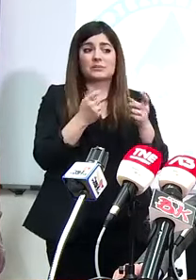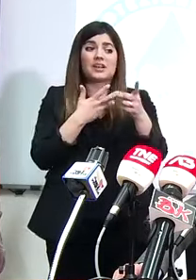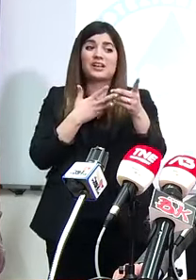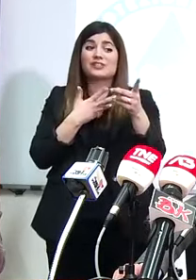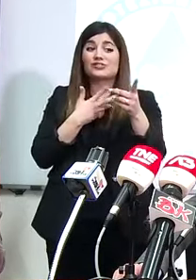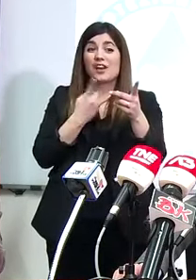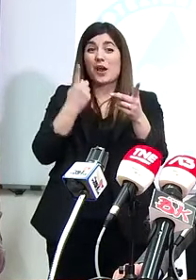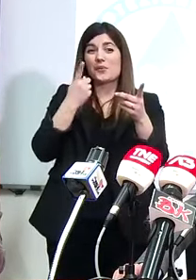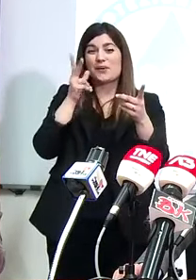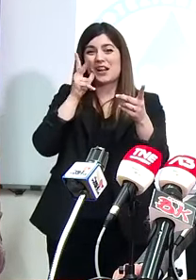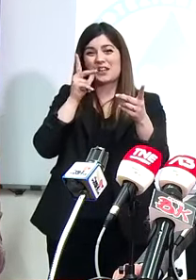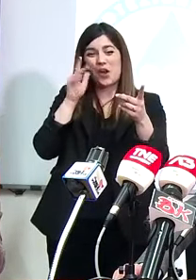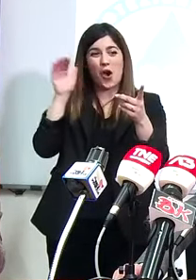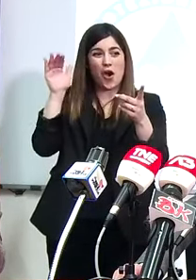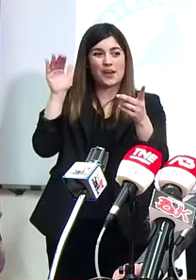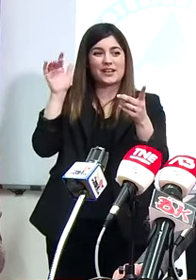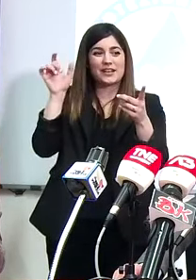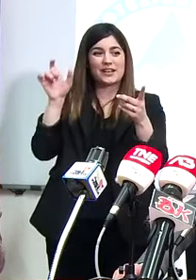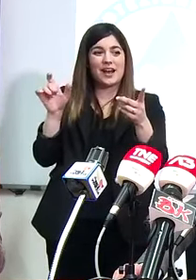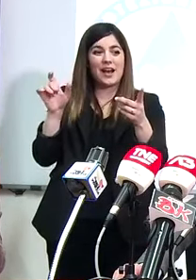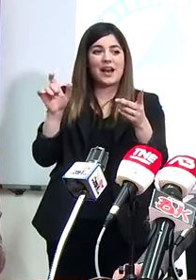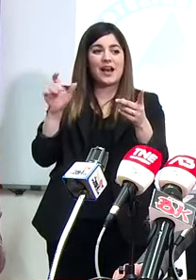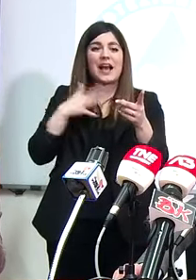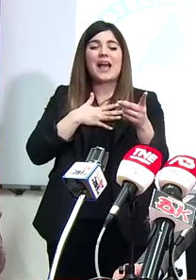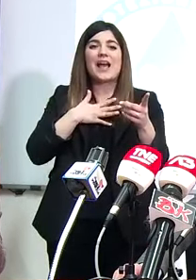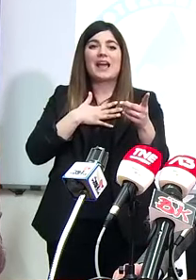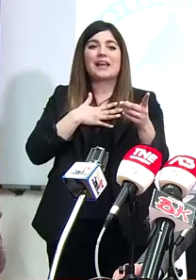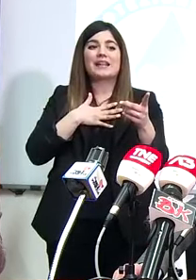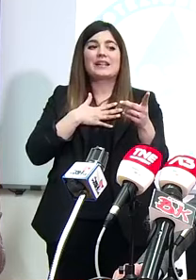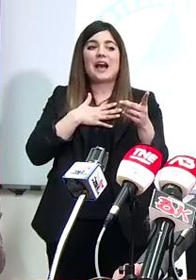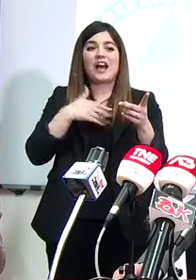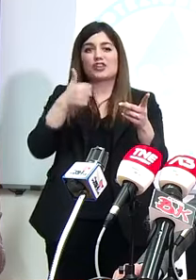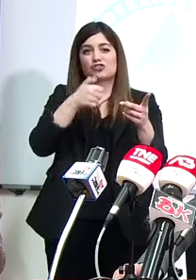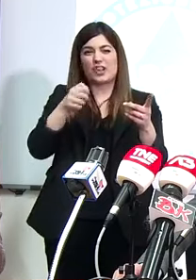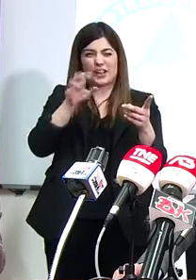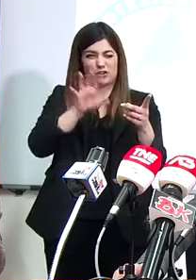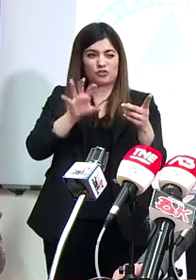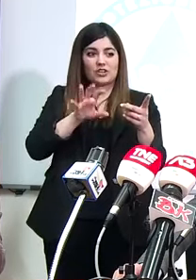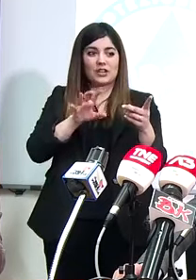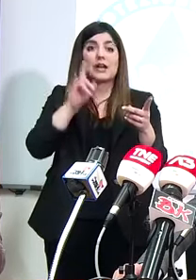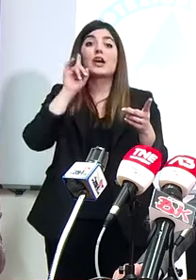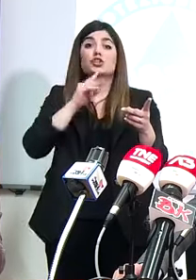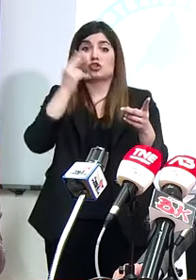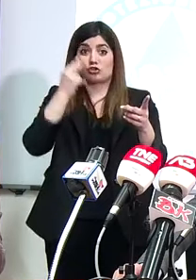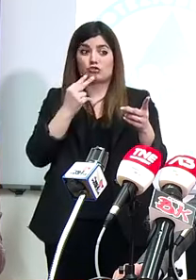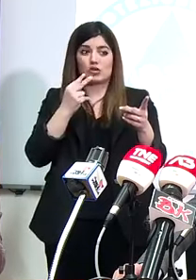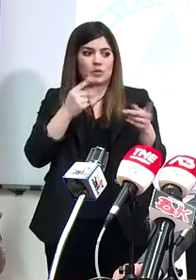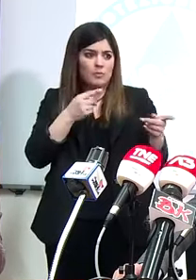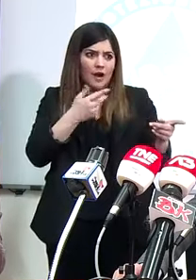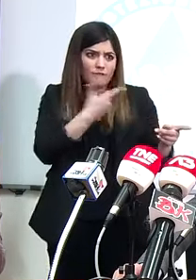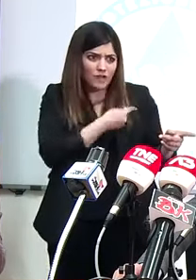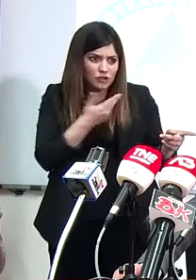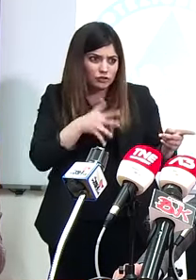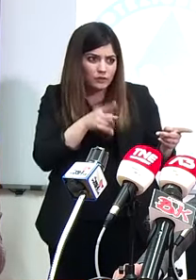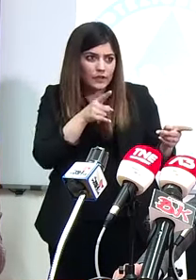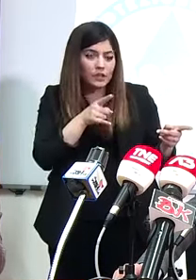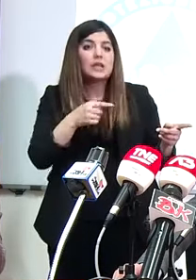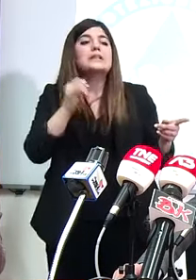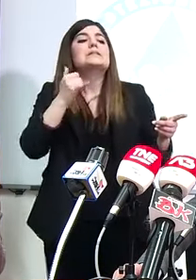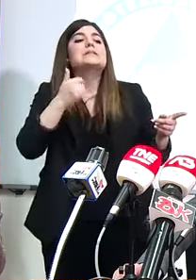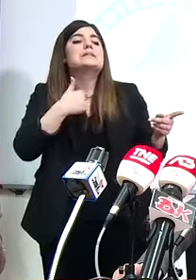600 anni voci noto ecco esatte la figlia dice io mi faccio anche il tampone e voglio capire